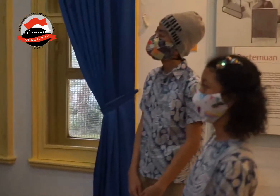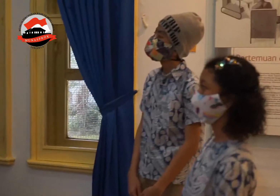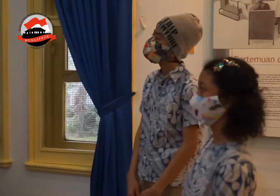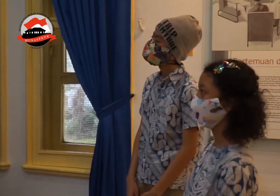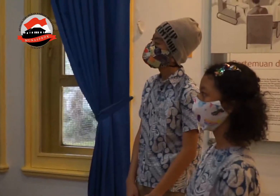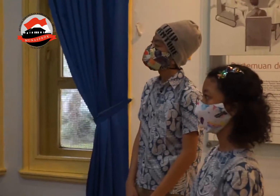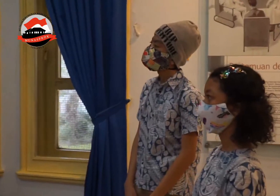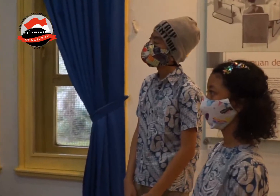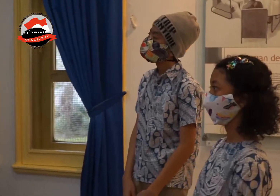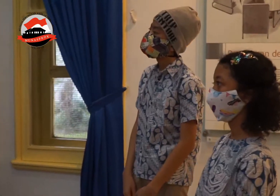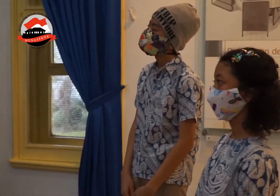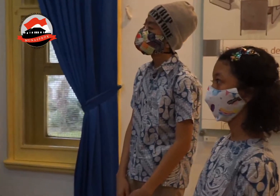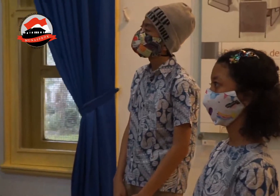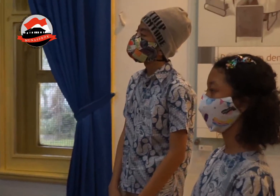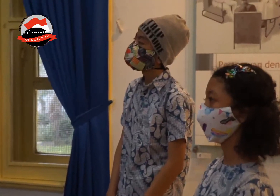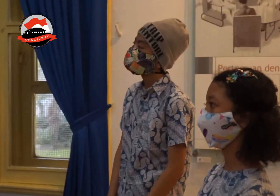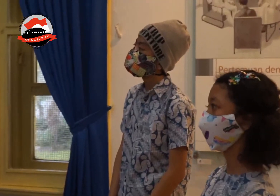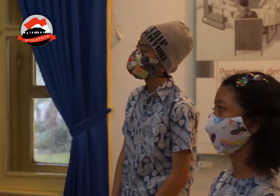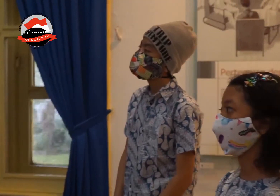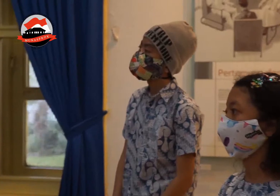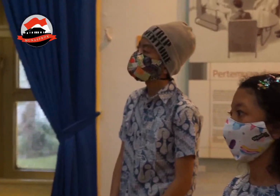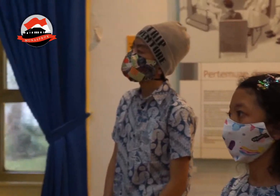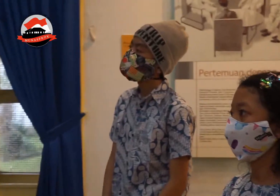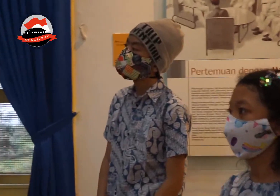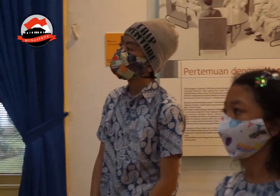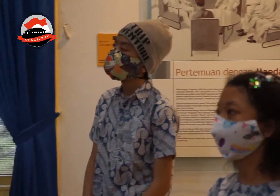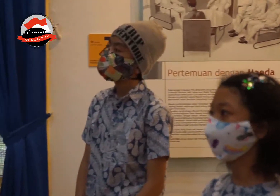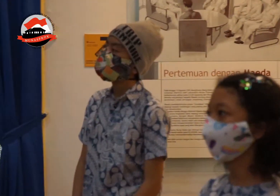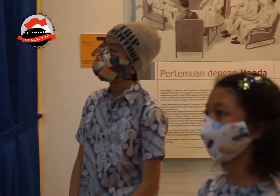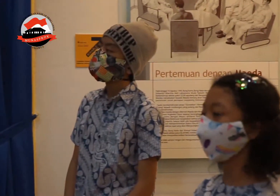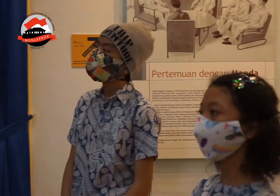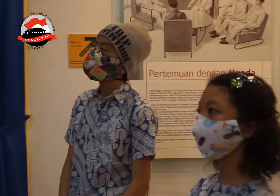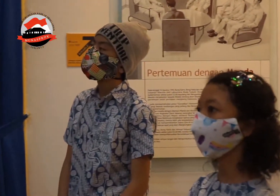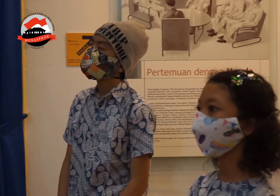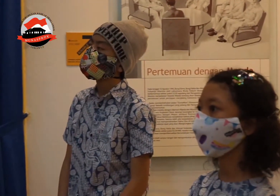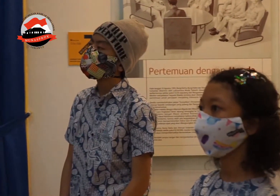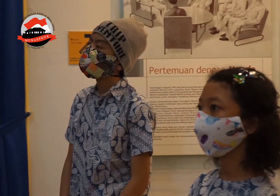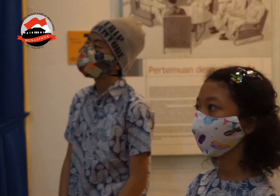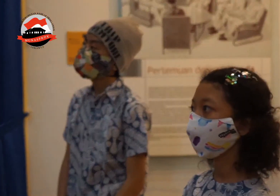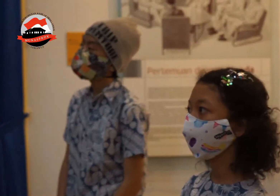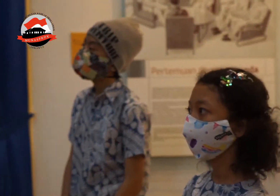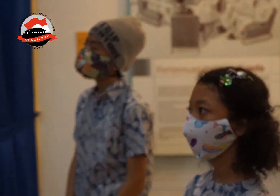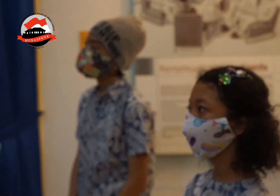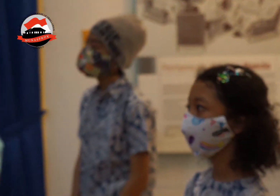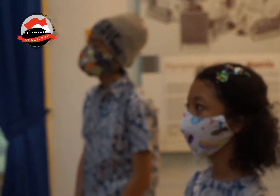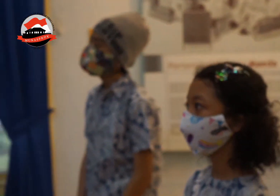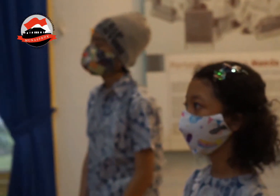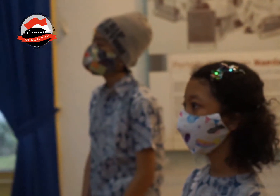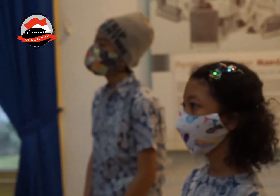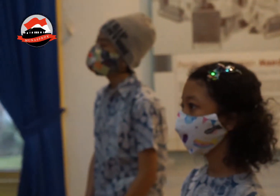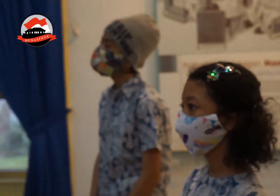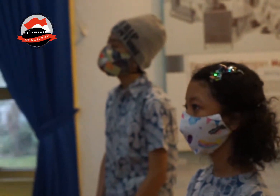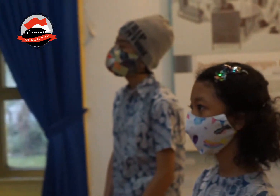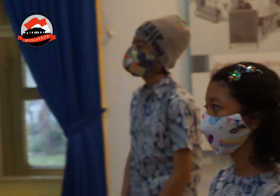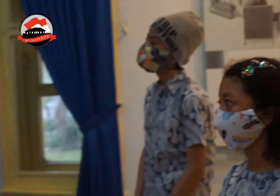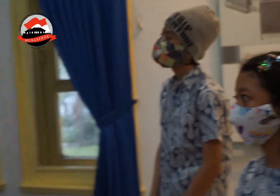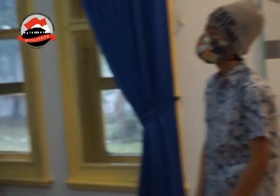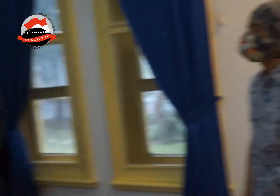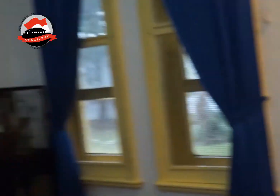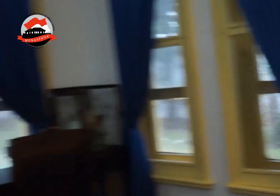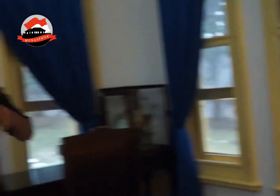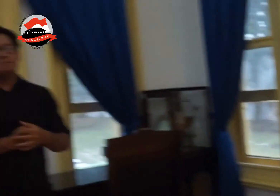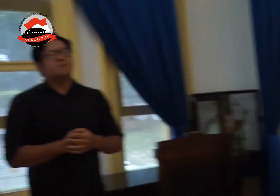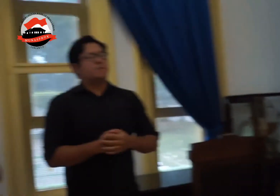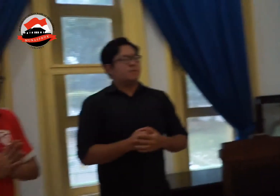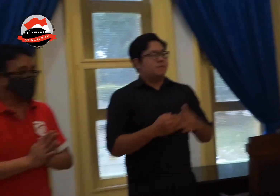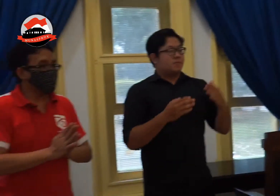akhirnya Laksamana Maeda mengizinkan, silakan gunakan rumah saya akan beristirahat di lantai atas. Nah,